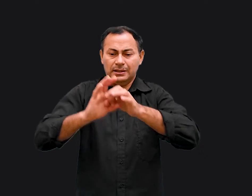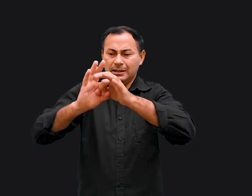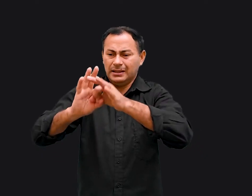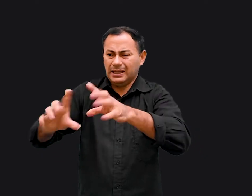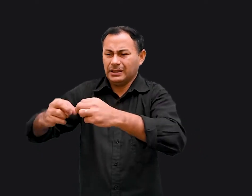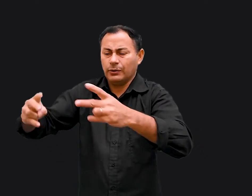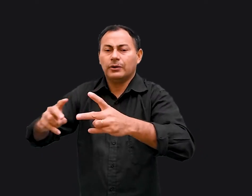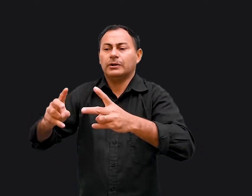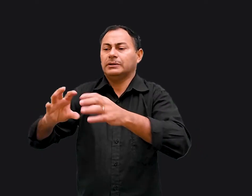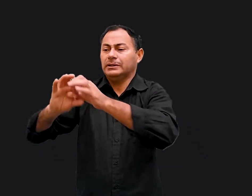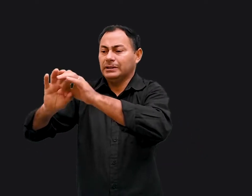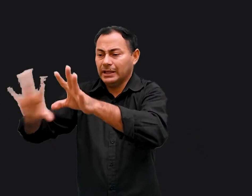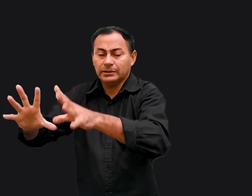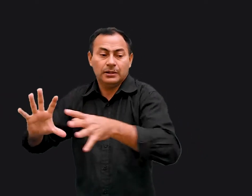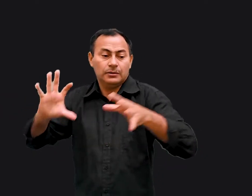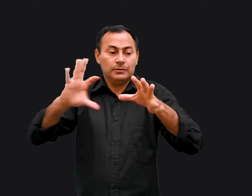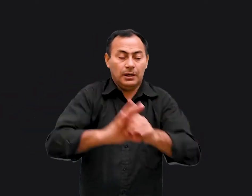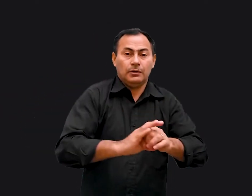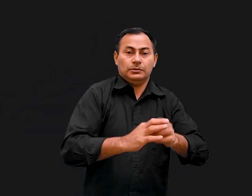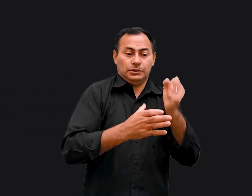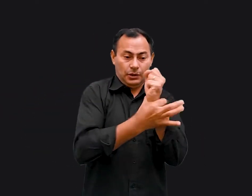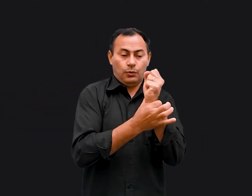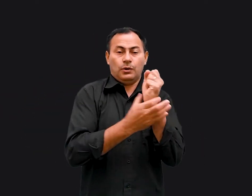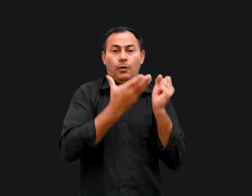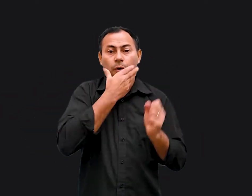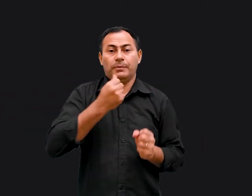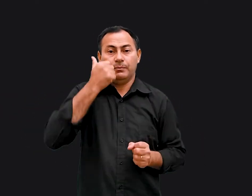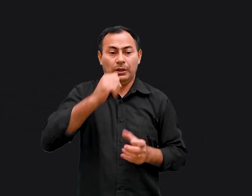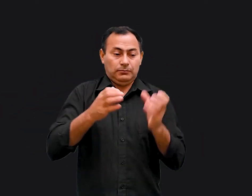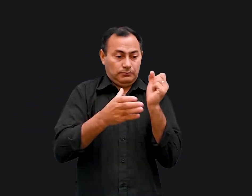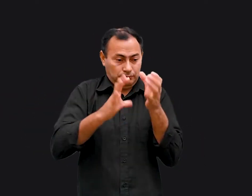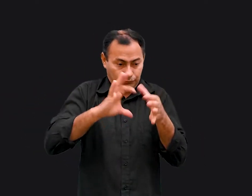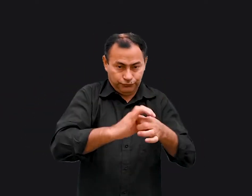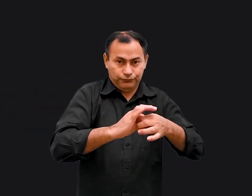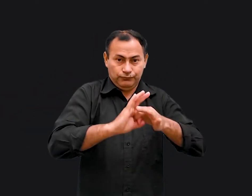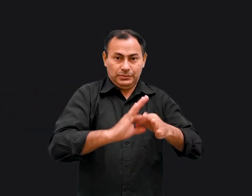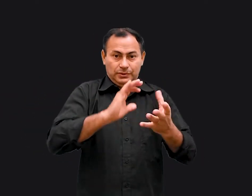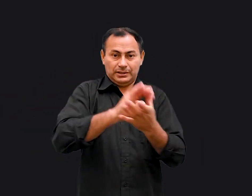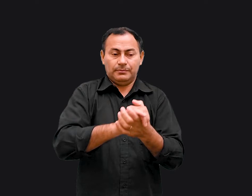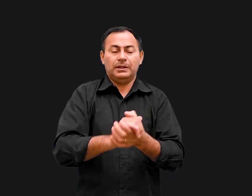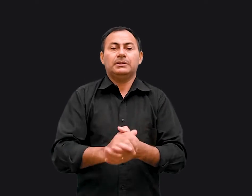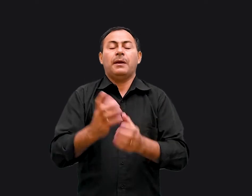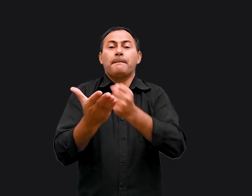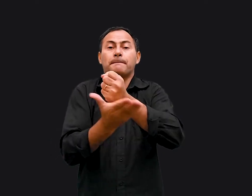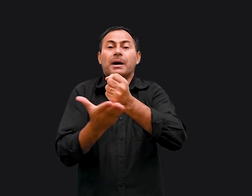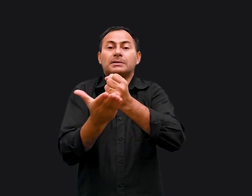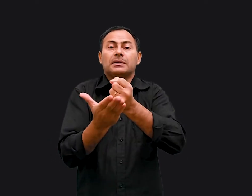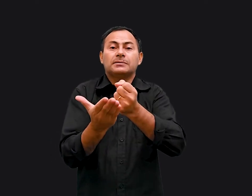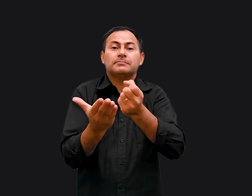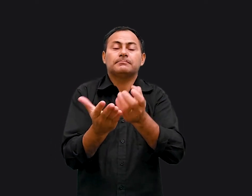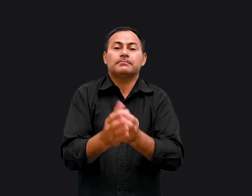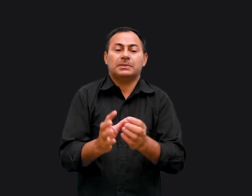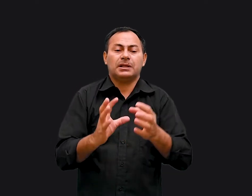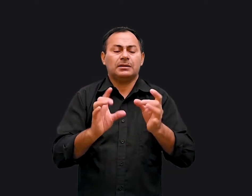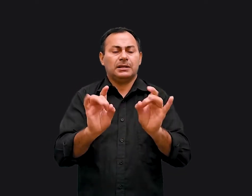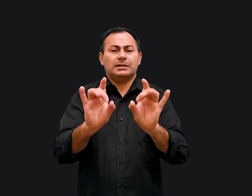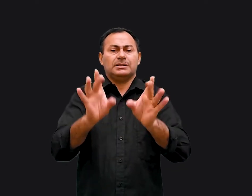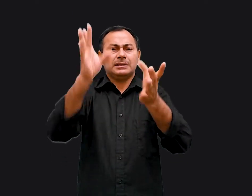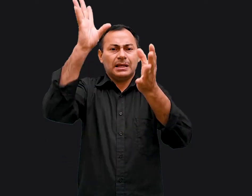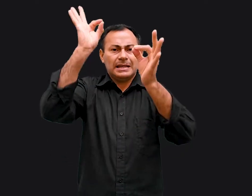para se juntar nessa aliança segura e sólida. Essa aliança tem de ser baseada na exclusividade. Uma